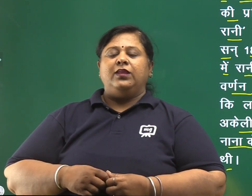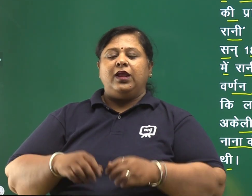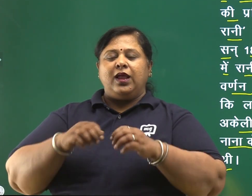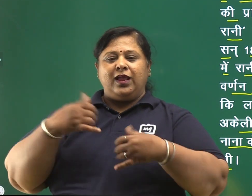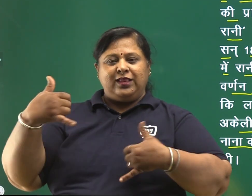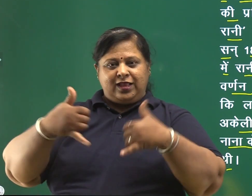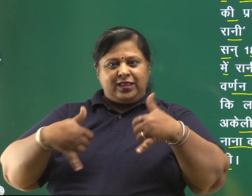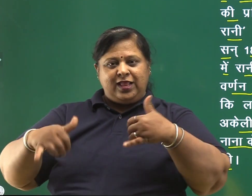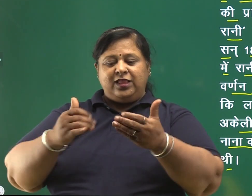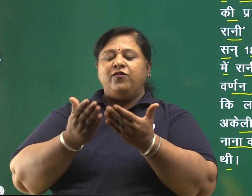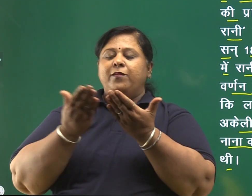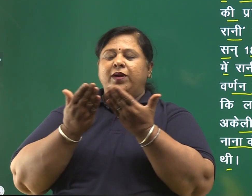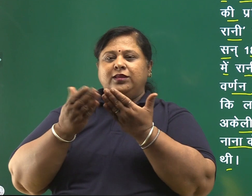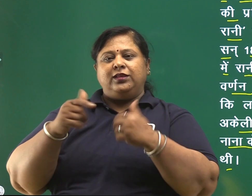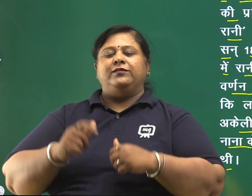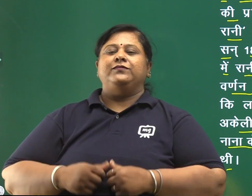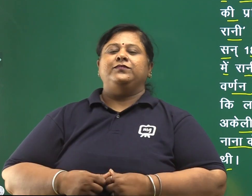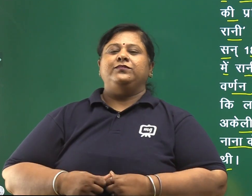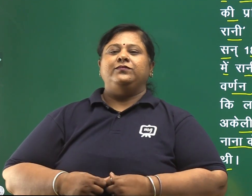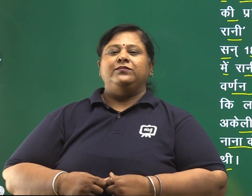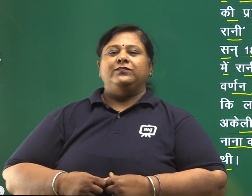खेलती व पढ़ती थी।